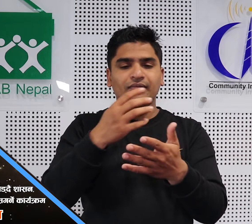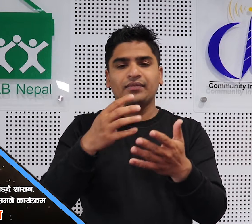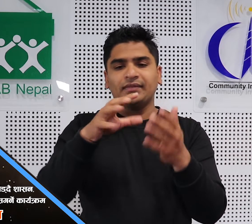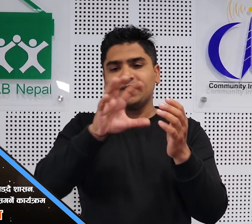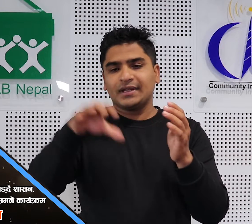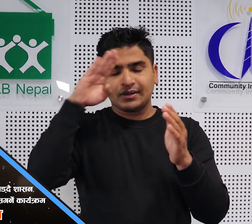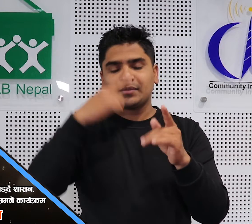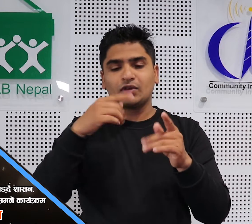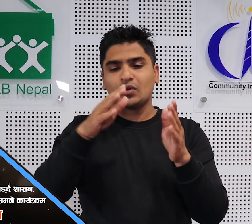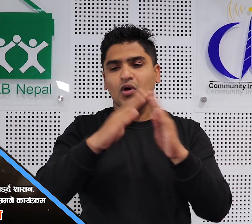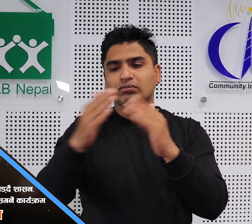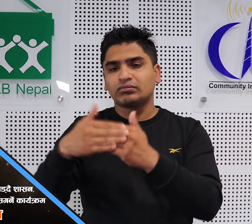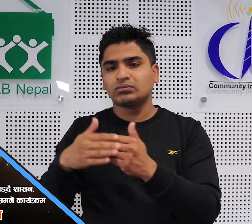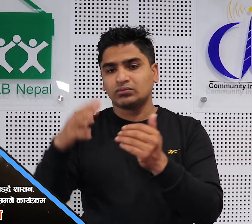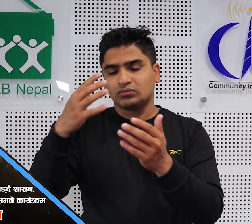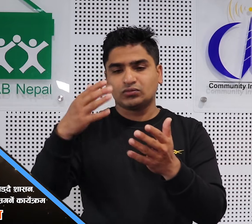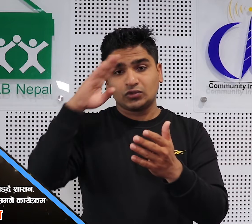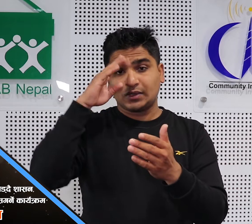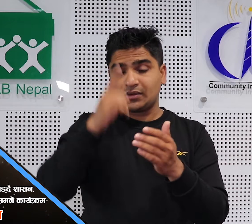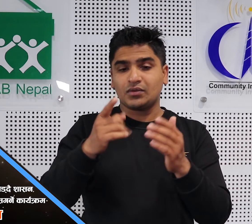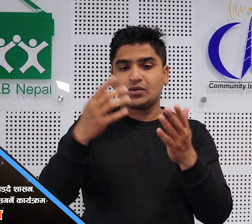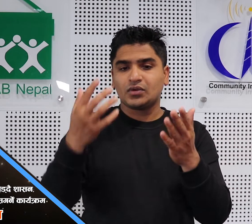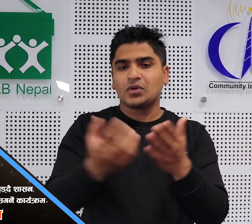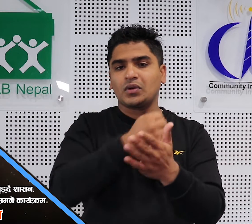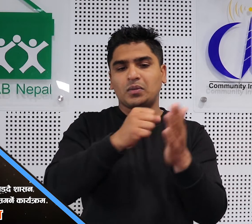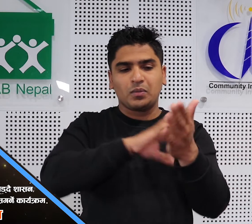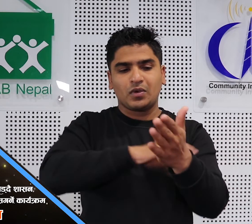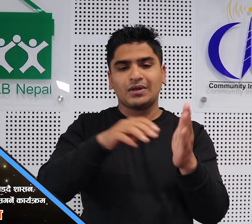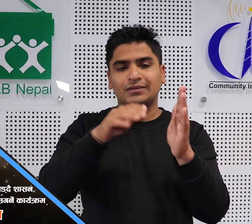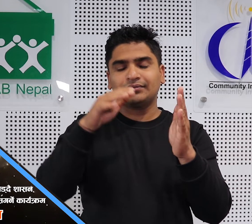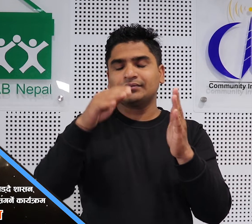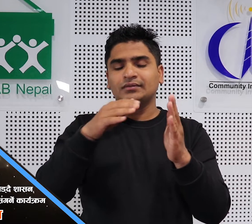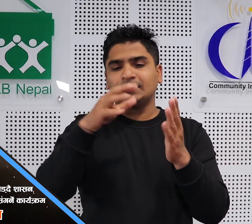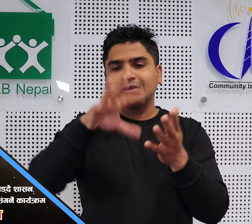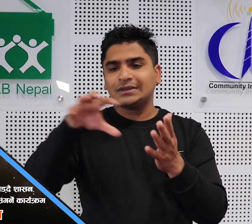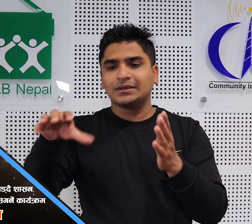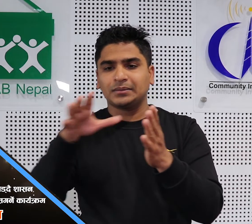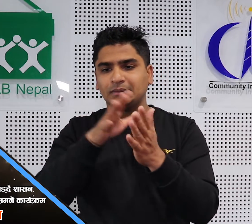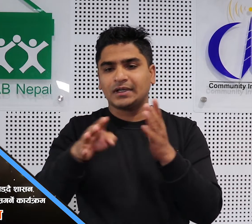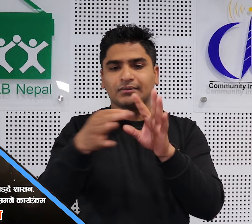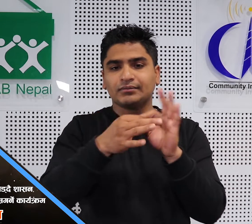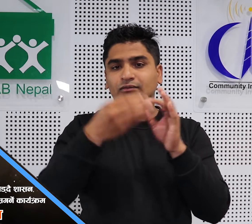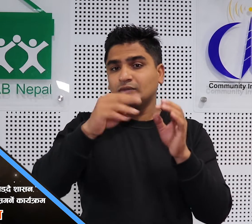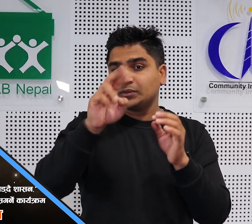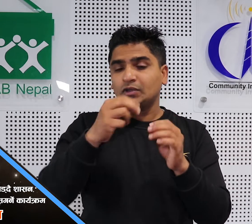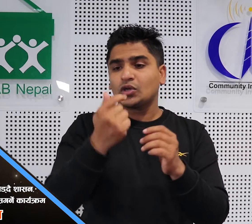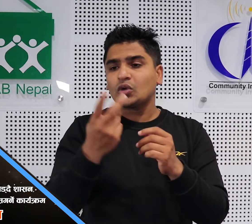सरकार हो, र अब सङ्घ प्रदेश र स्थानीय सरकारका विकासका मोडेलहरूमा एउटा डिमार्केसन हुनुपर्छ। कुन कति खालको सम्बन्ध